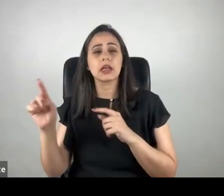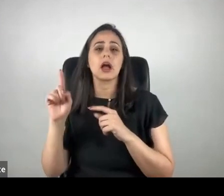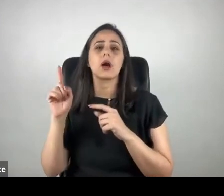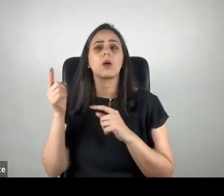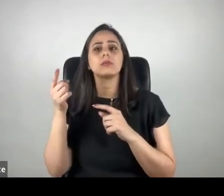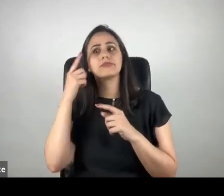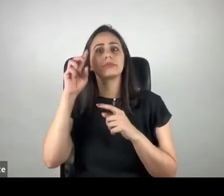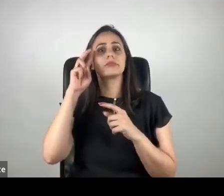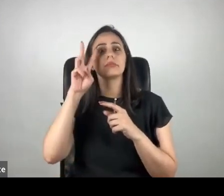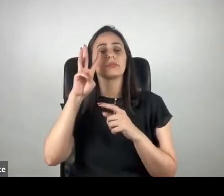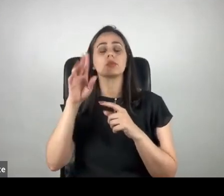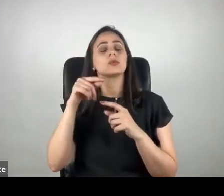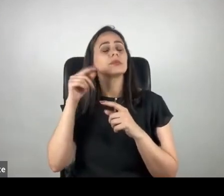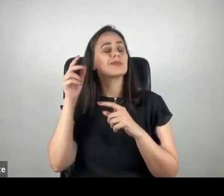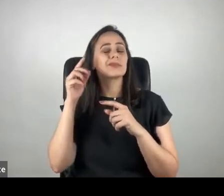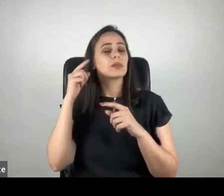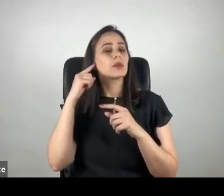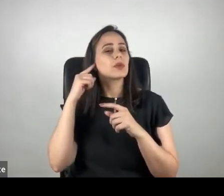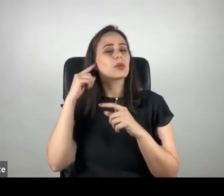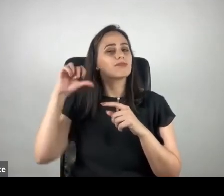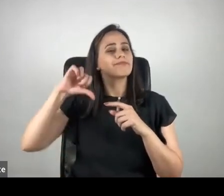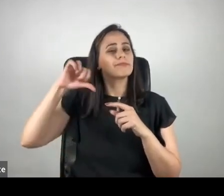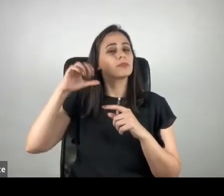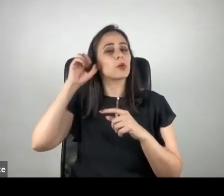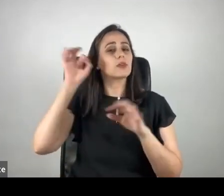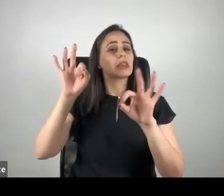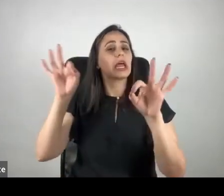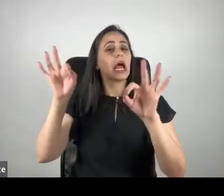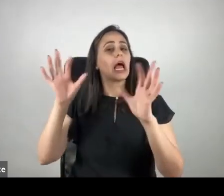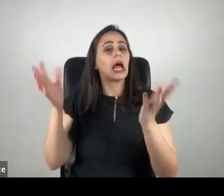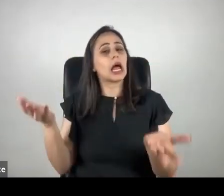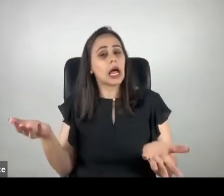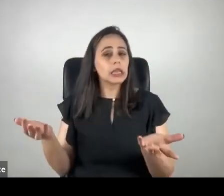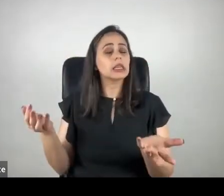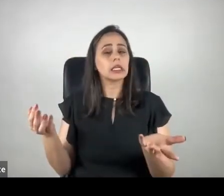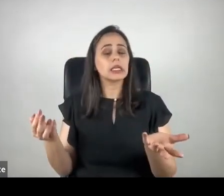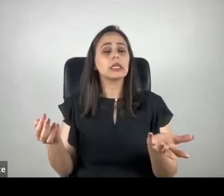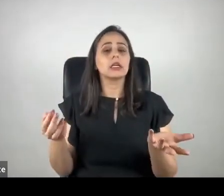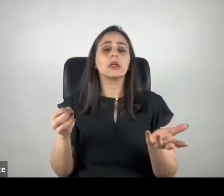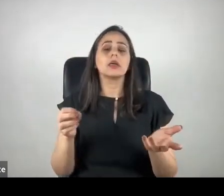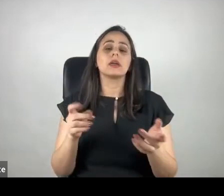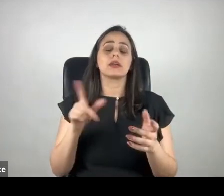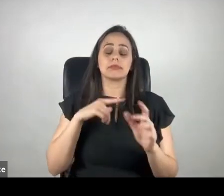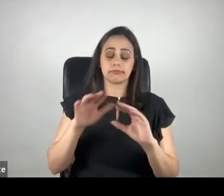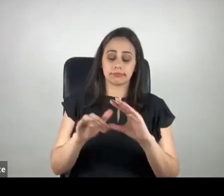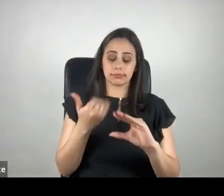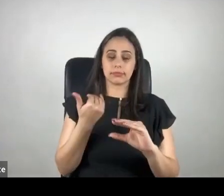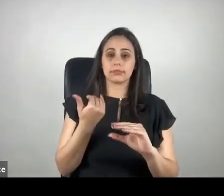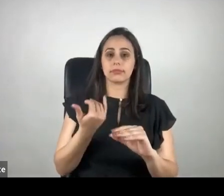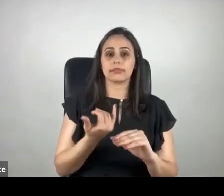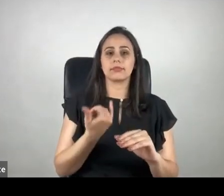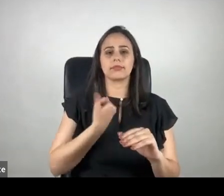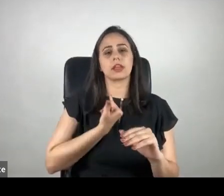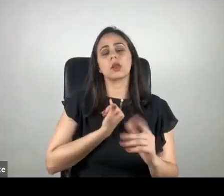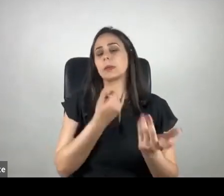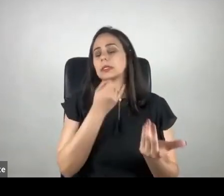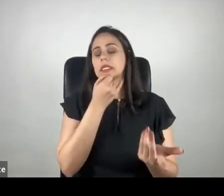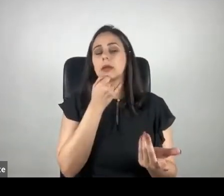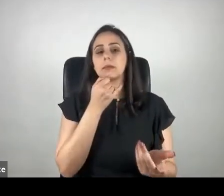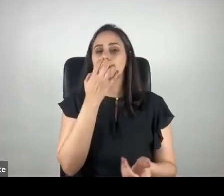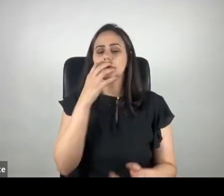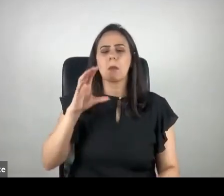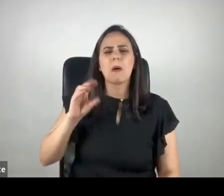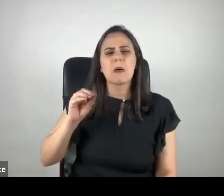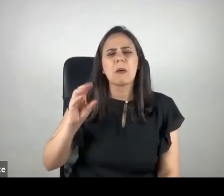semanas sem poder escutar, e o situacional, que eu até recebi uma mensagem, nossa, o cachorro está fazendo muito barulho, o